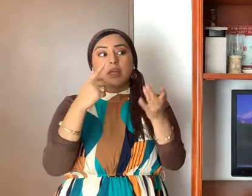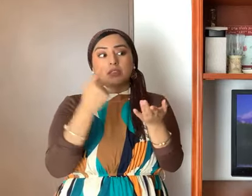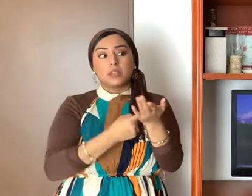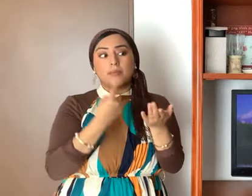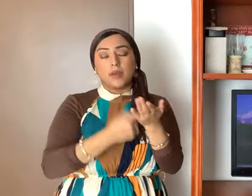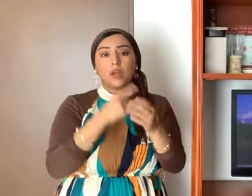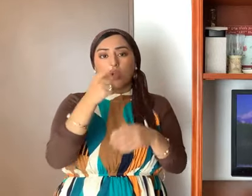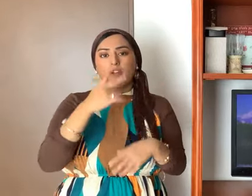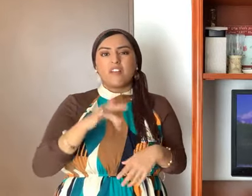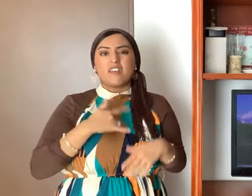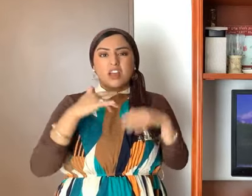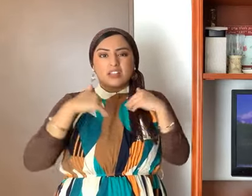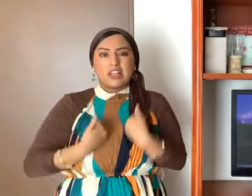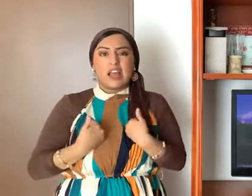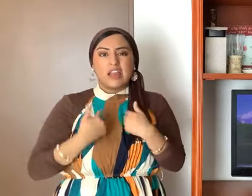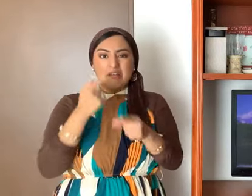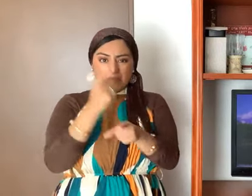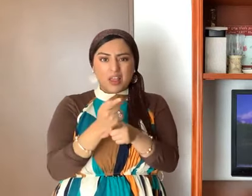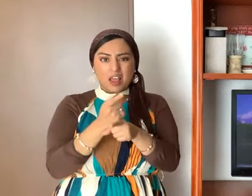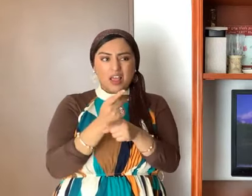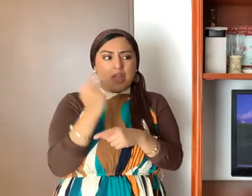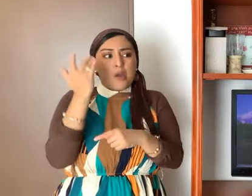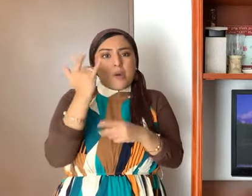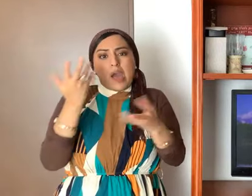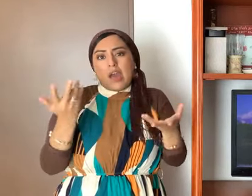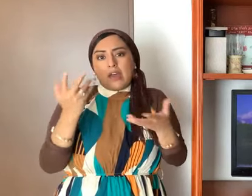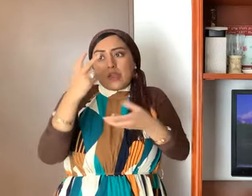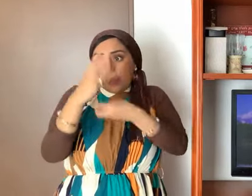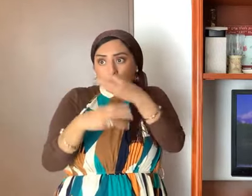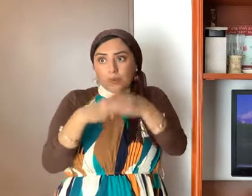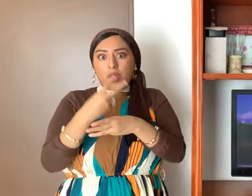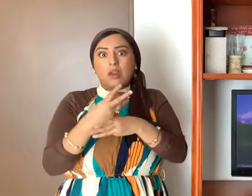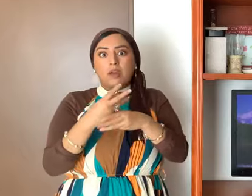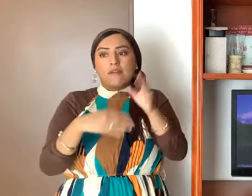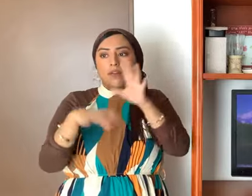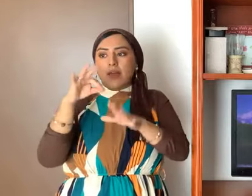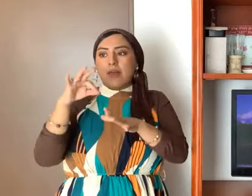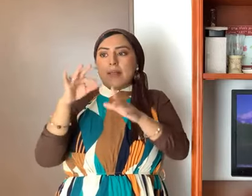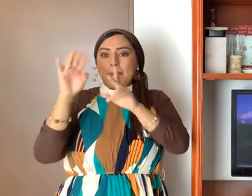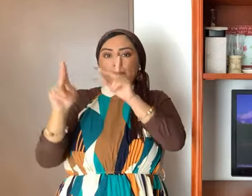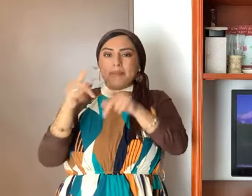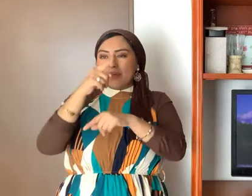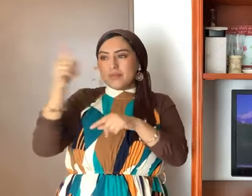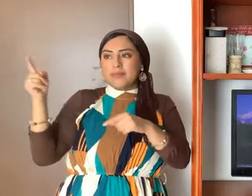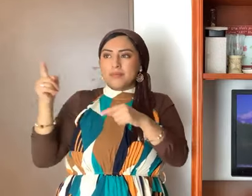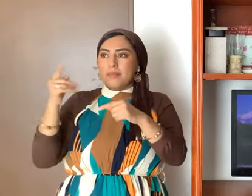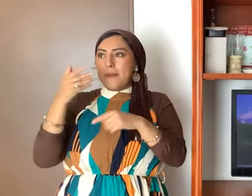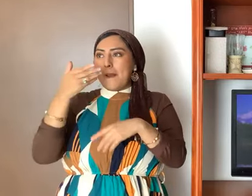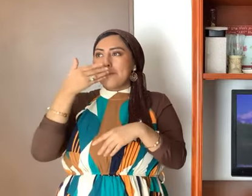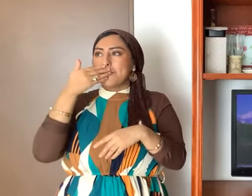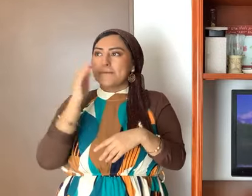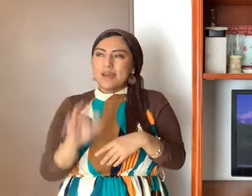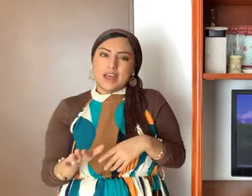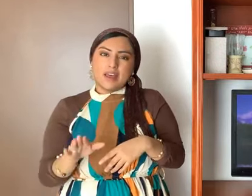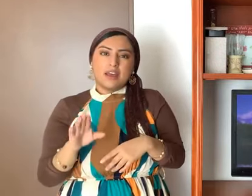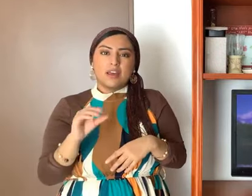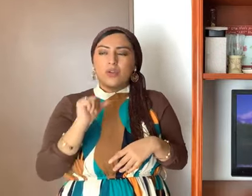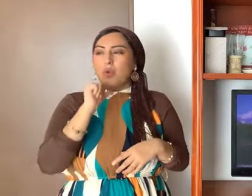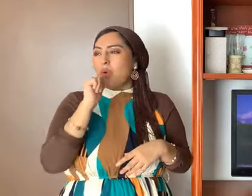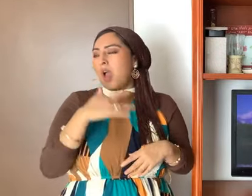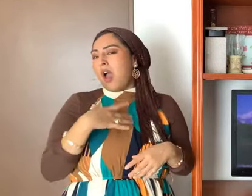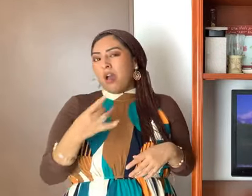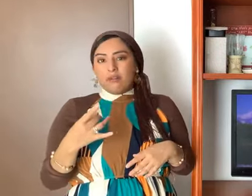has sentido cansado, ¿verdad? ¿Por qué? Pues porque en el mundo encuentras que la gente te trata mal, te hace caras, no te